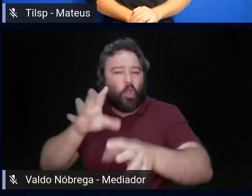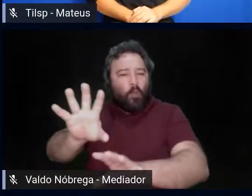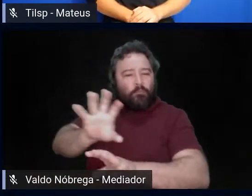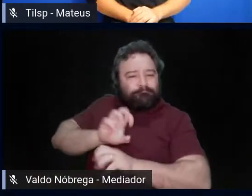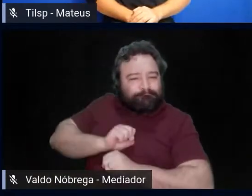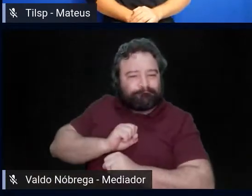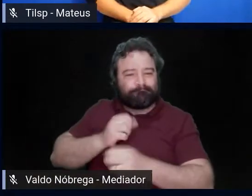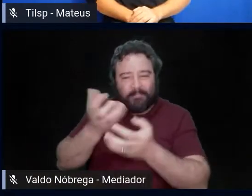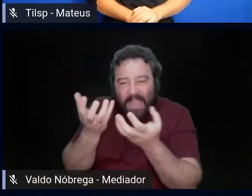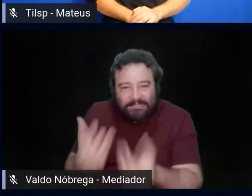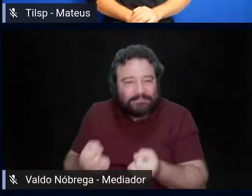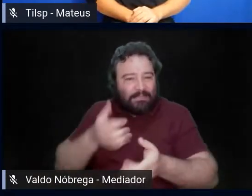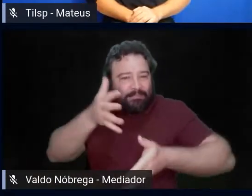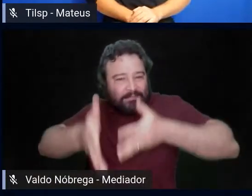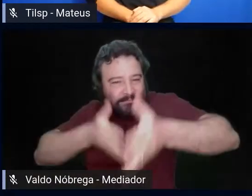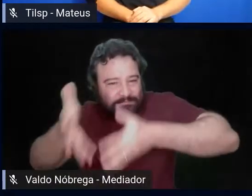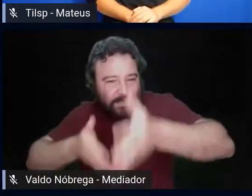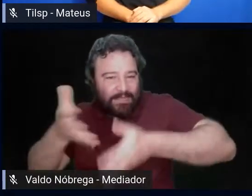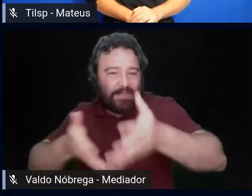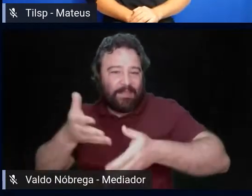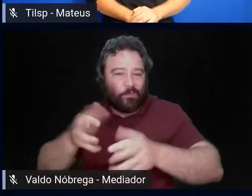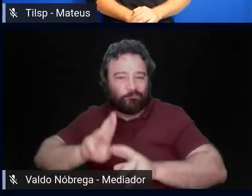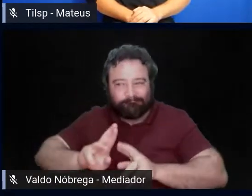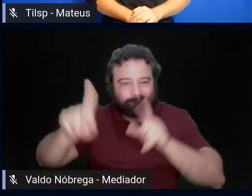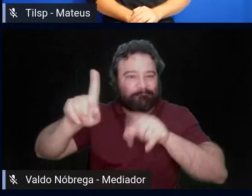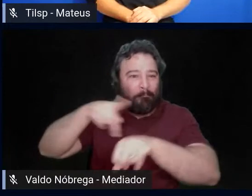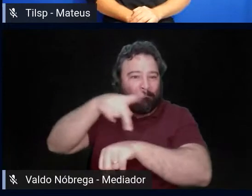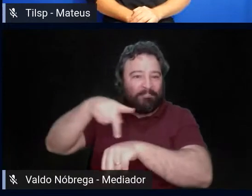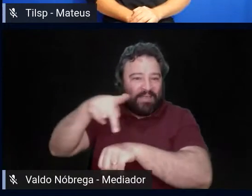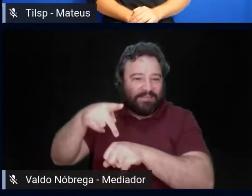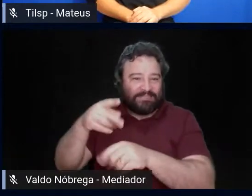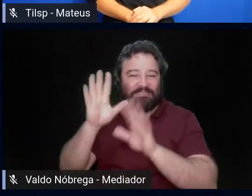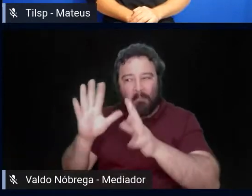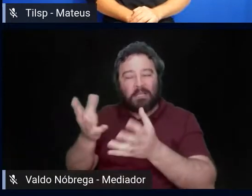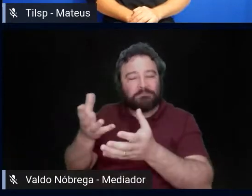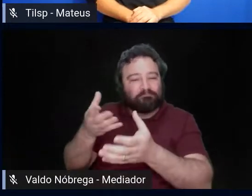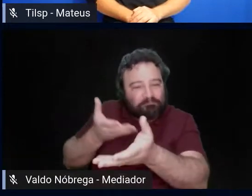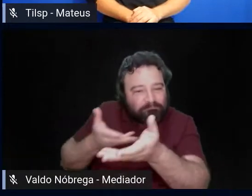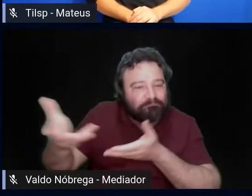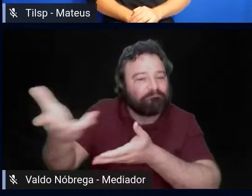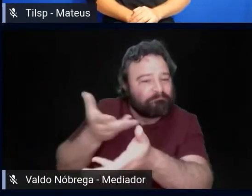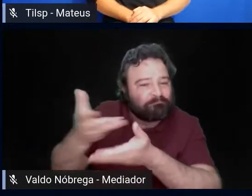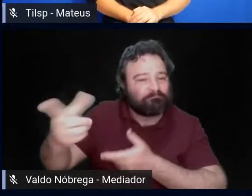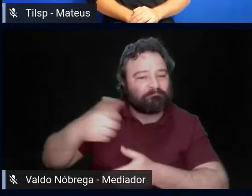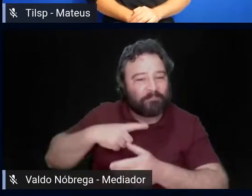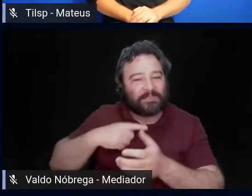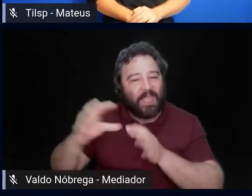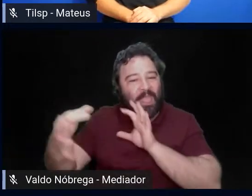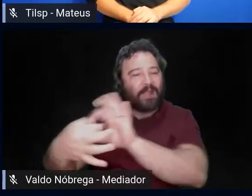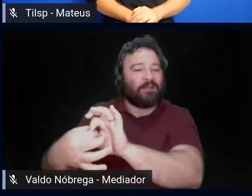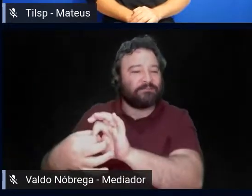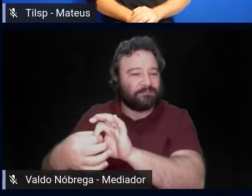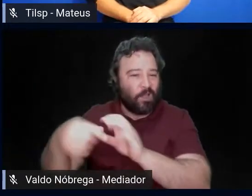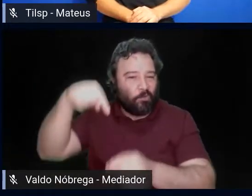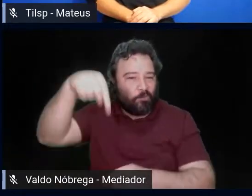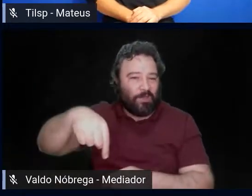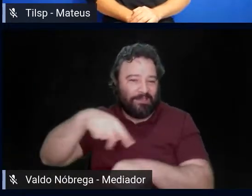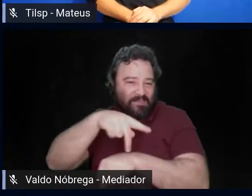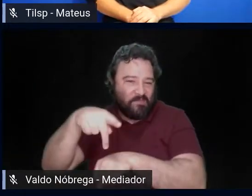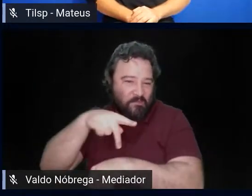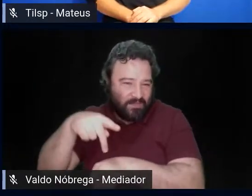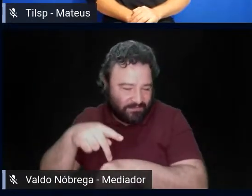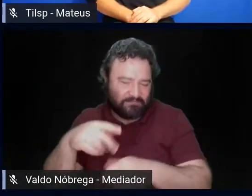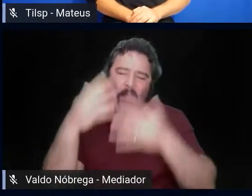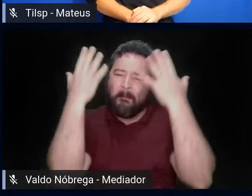país, eh, mostrando como este processo de aquisição, aceitação da língua de sinais, cada um com as suas especificidades,